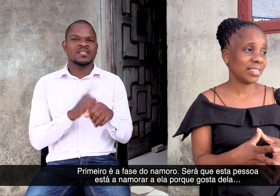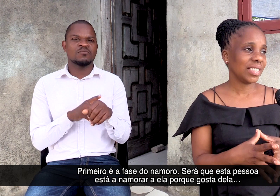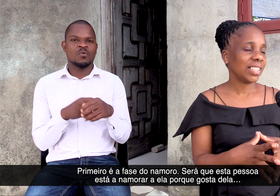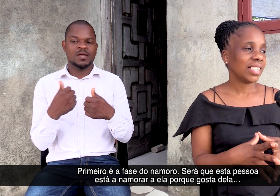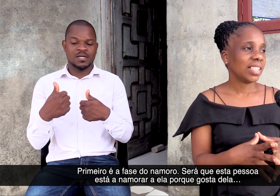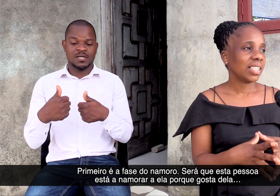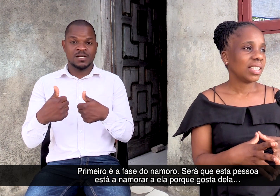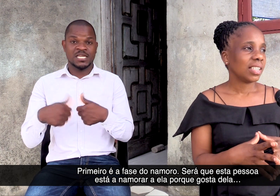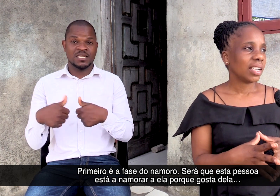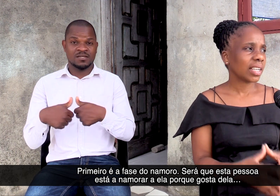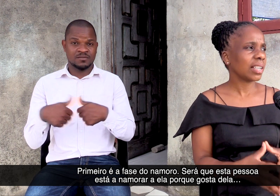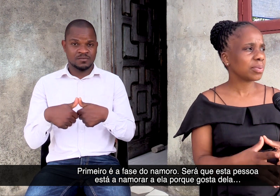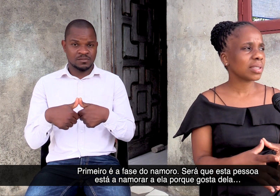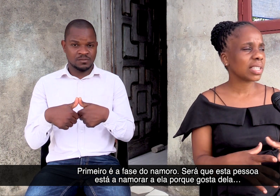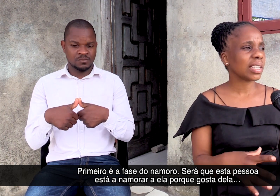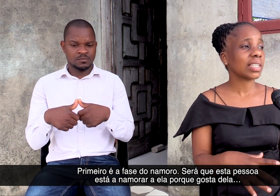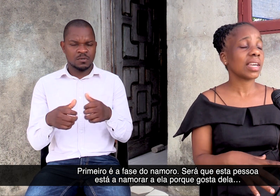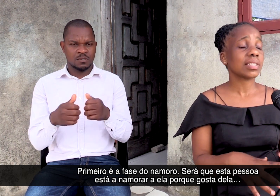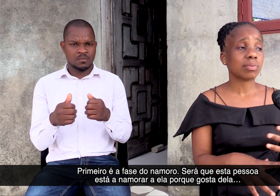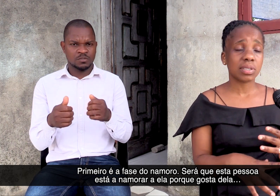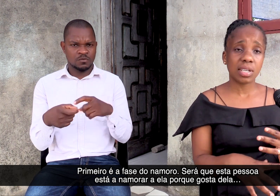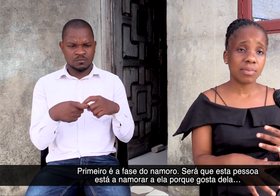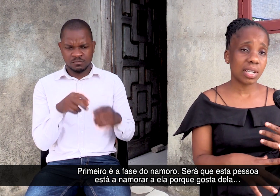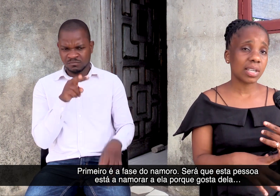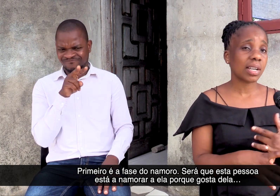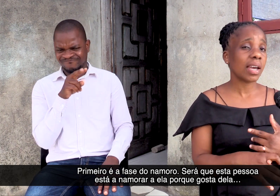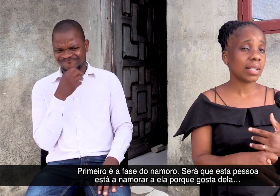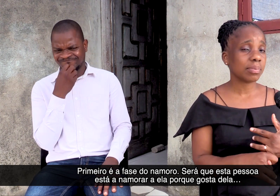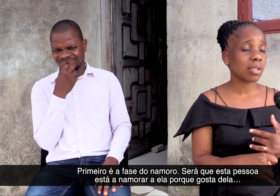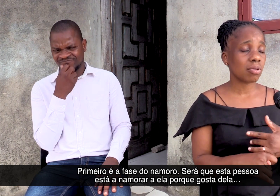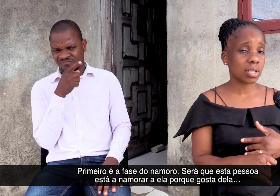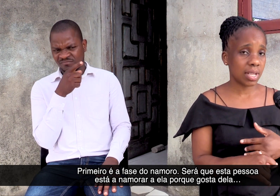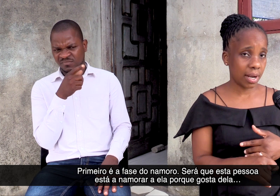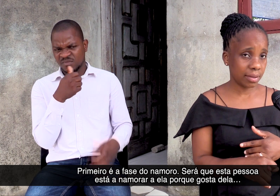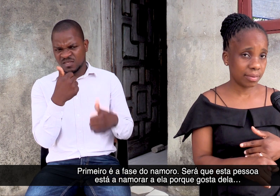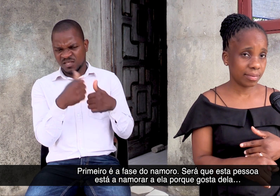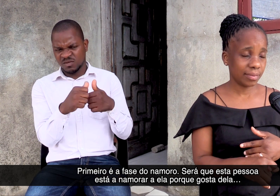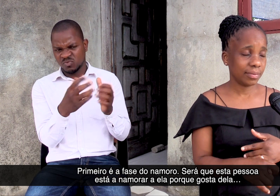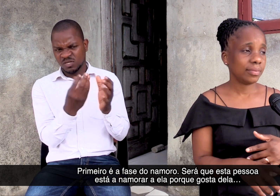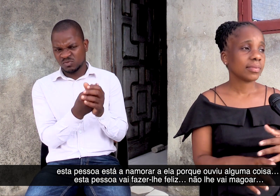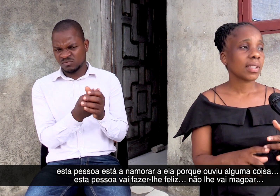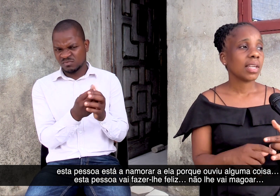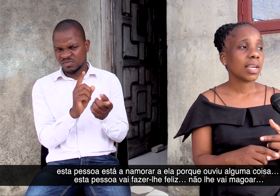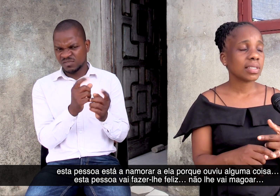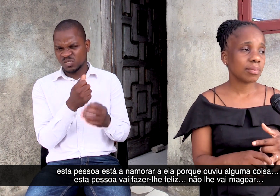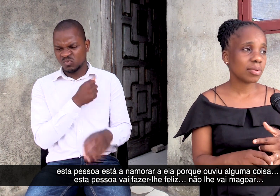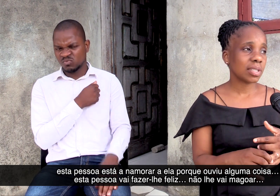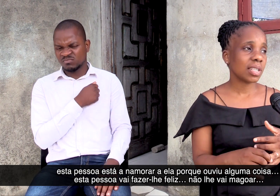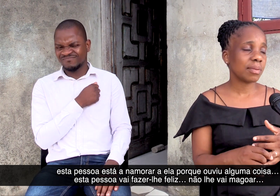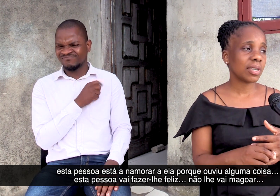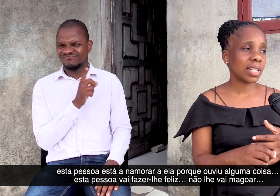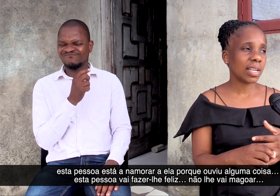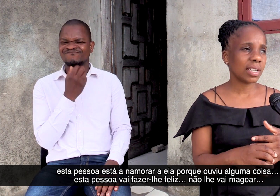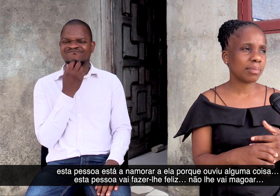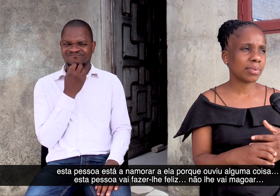né? Aquela pessoa, será que essa pessoa está a namorar a ela porque gosta dela? Essa pessoa